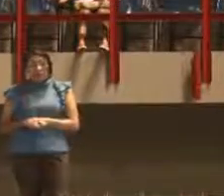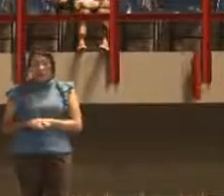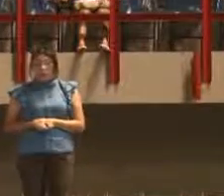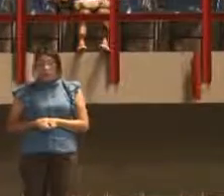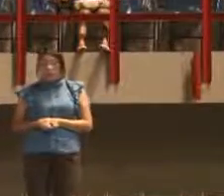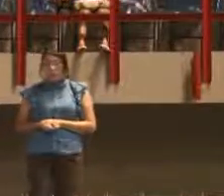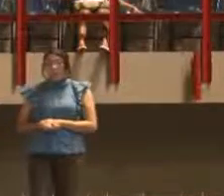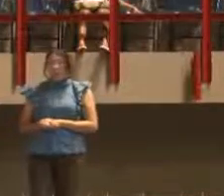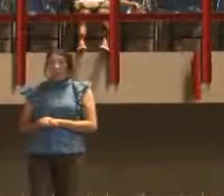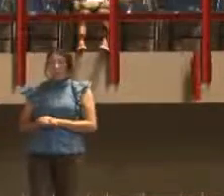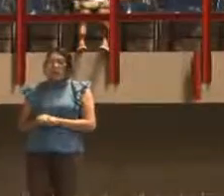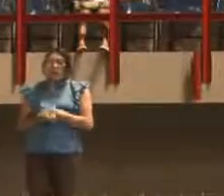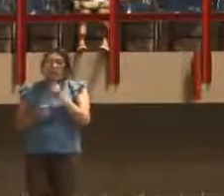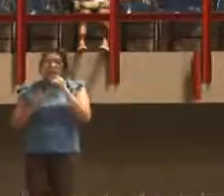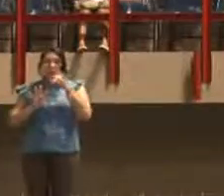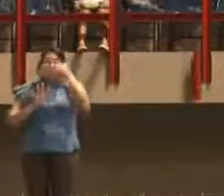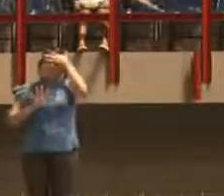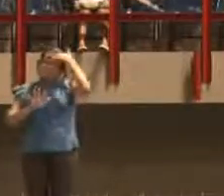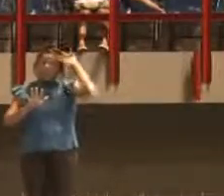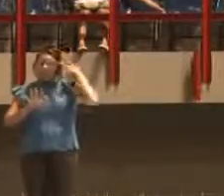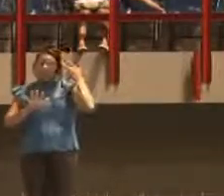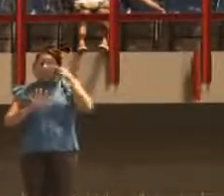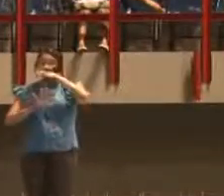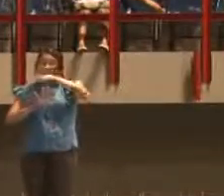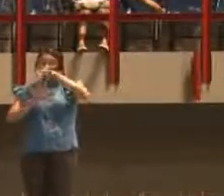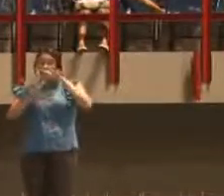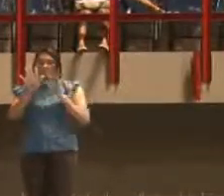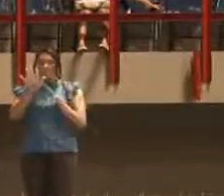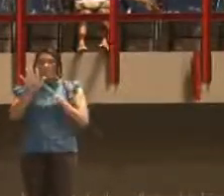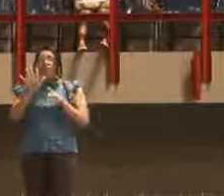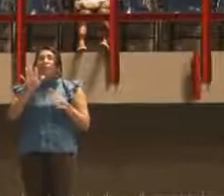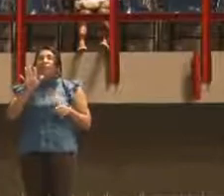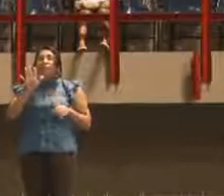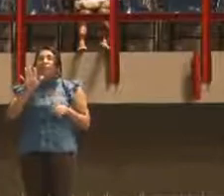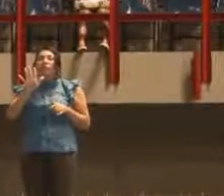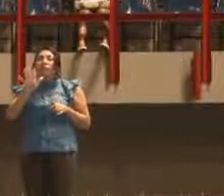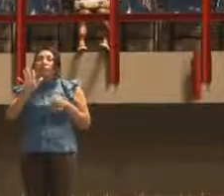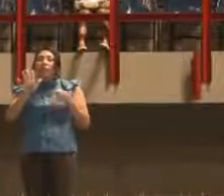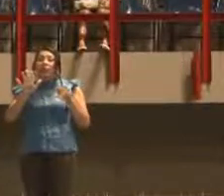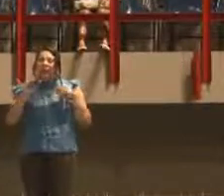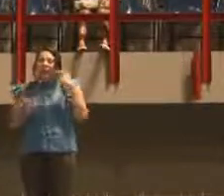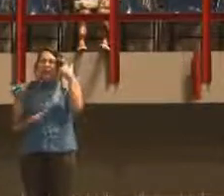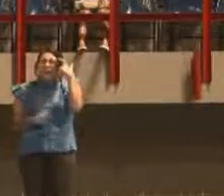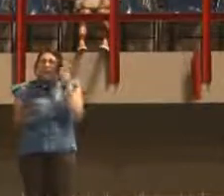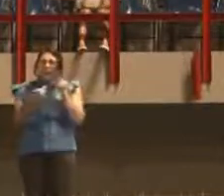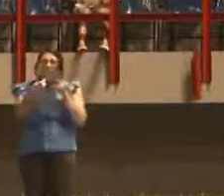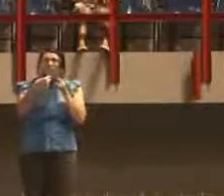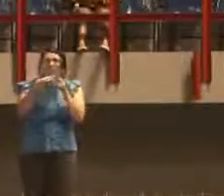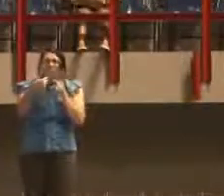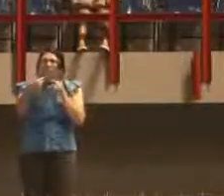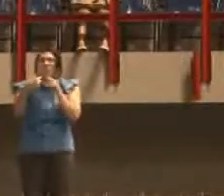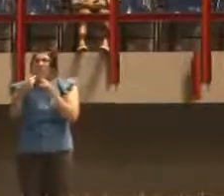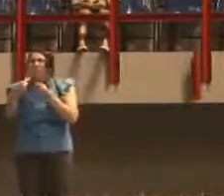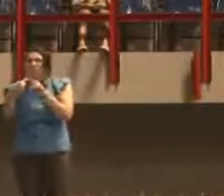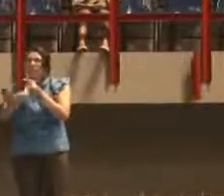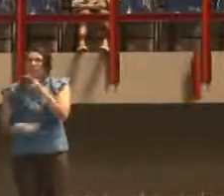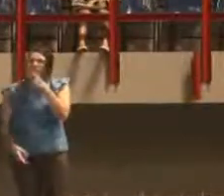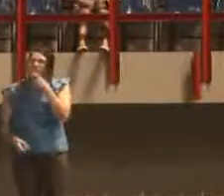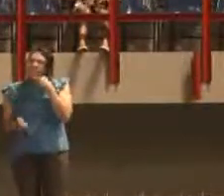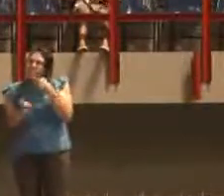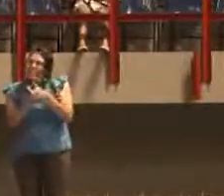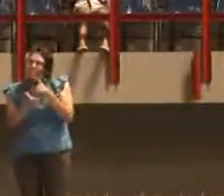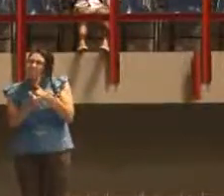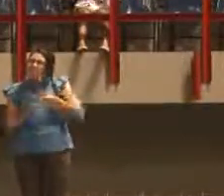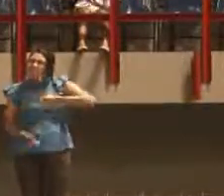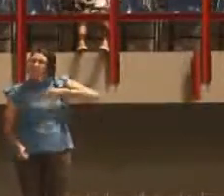rápido. Eu vou pegar todas as pessoas e vou dizer assim, no lugar de pensar de uma em uma separadamente, eu vou